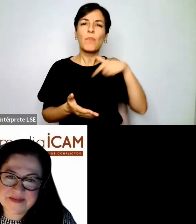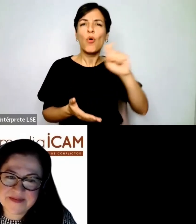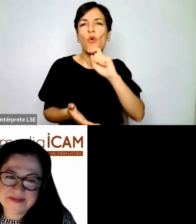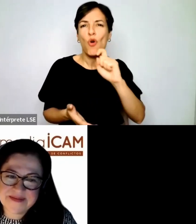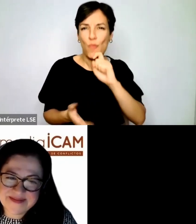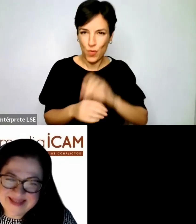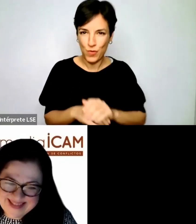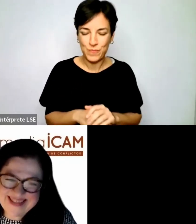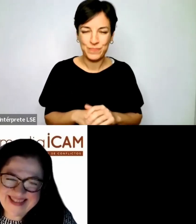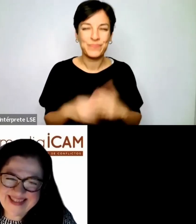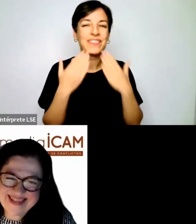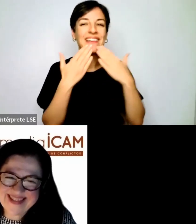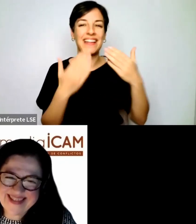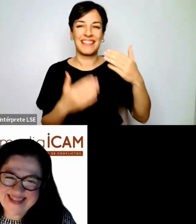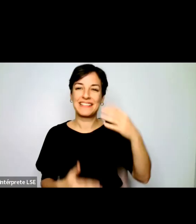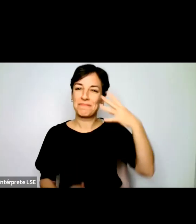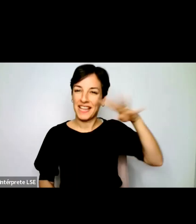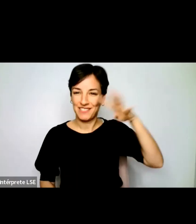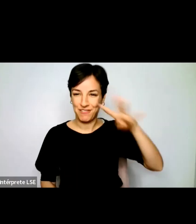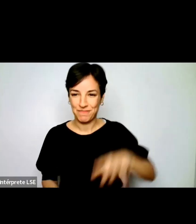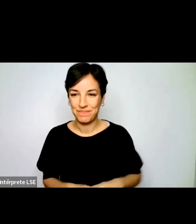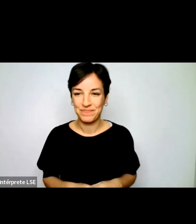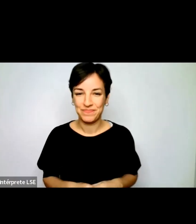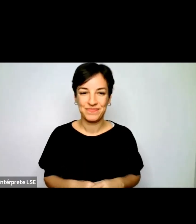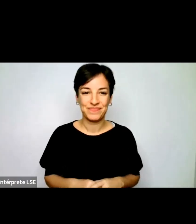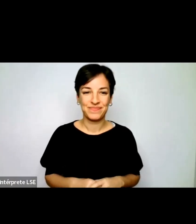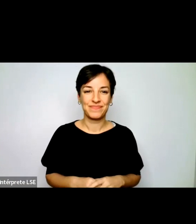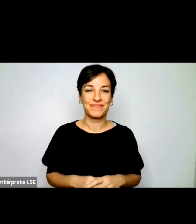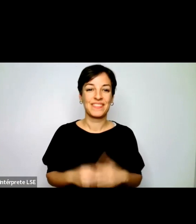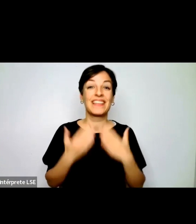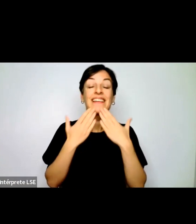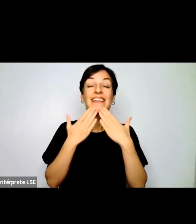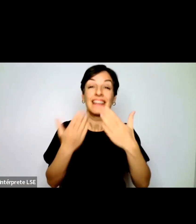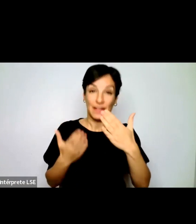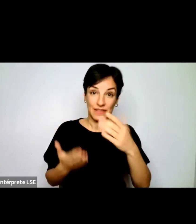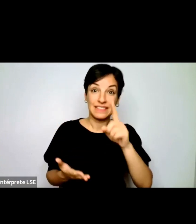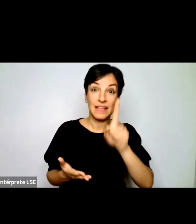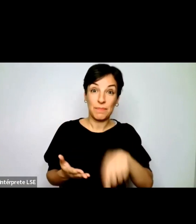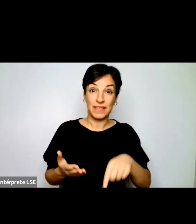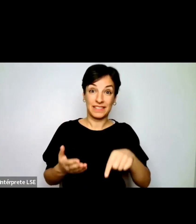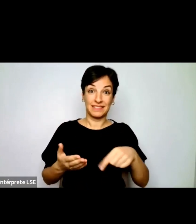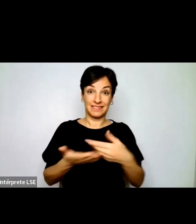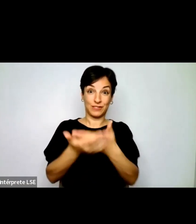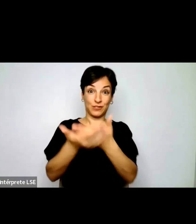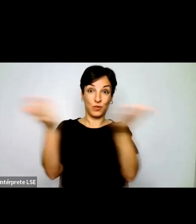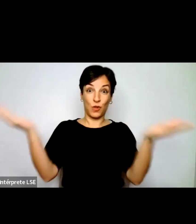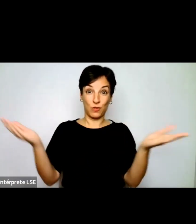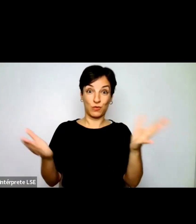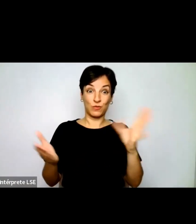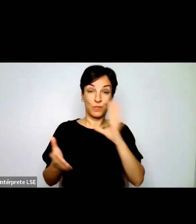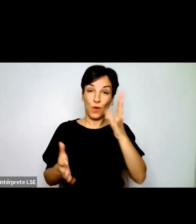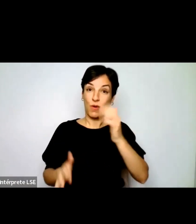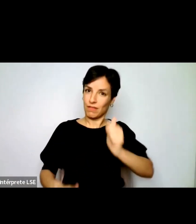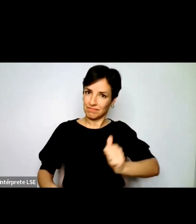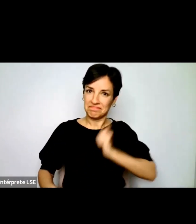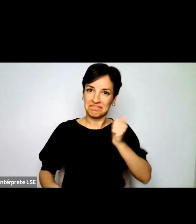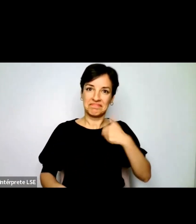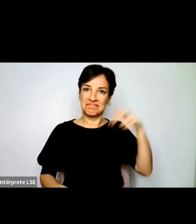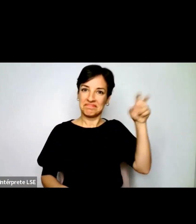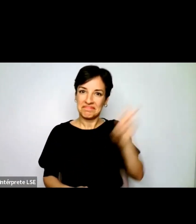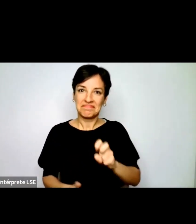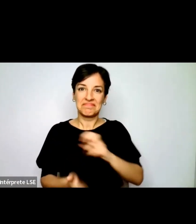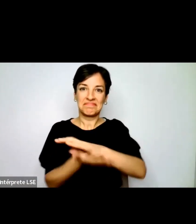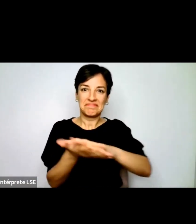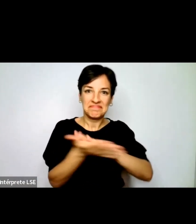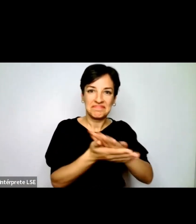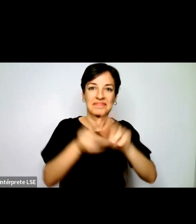Muchas gracias, Marisol. Y muchas gracias de nuevo también a todos por darnos la oportunidad de estar hoy aquí hablando